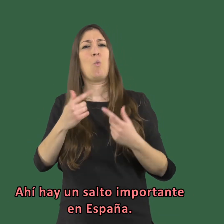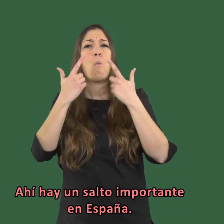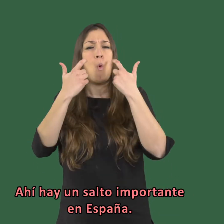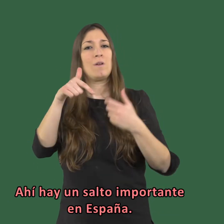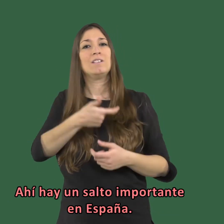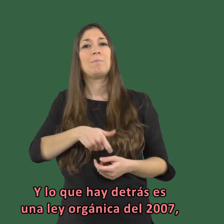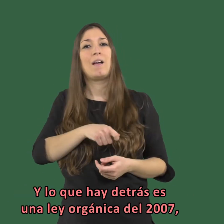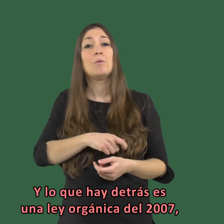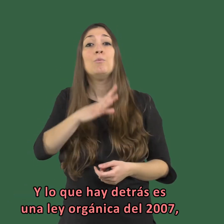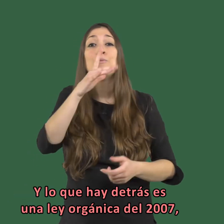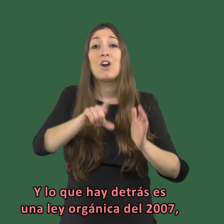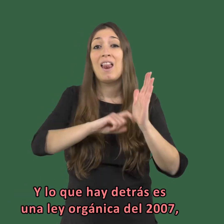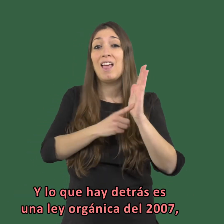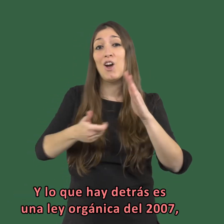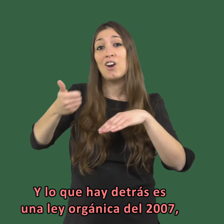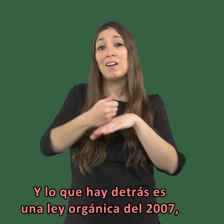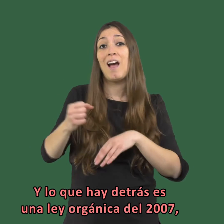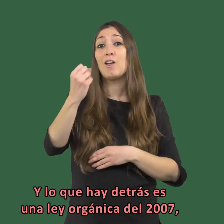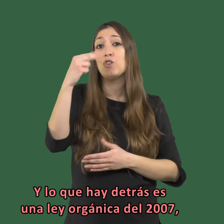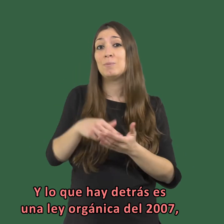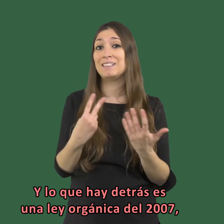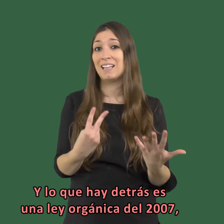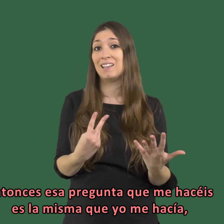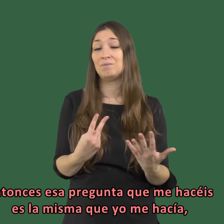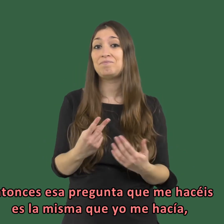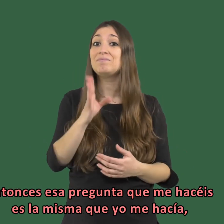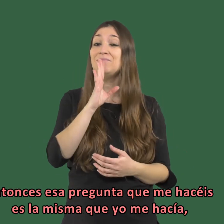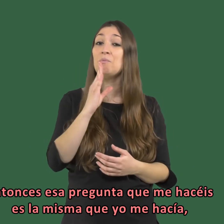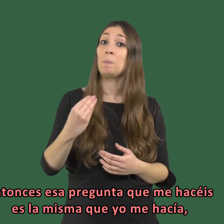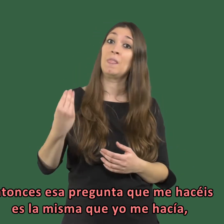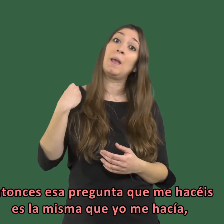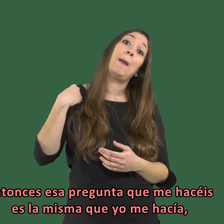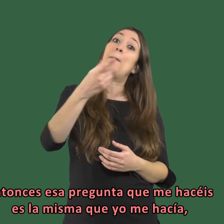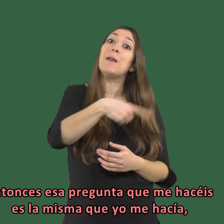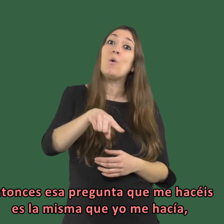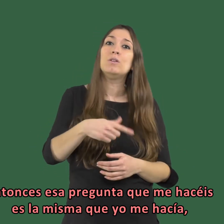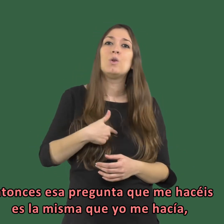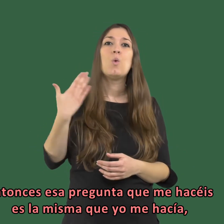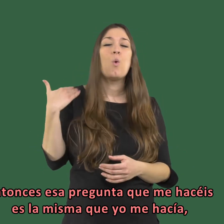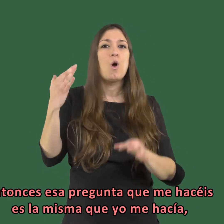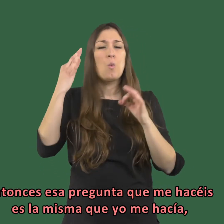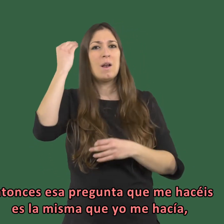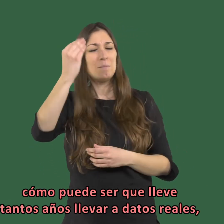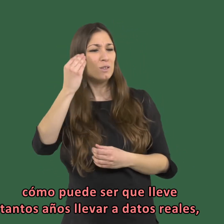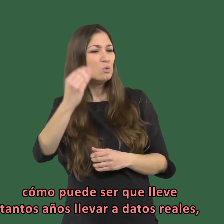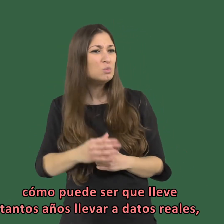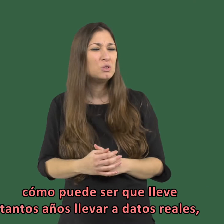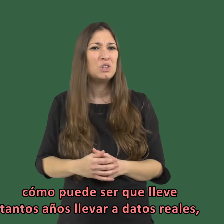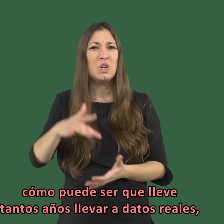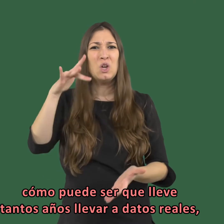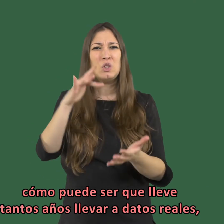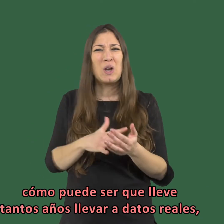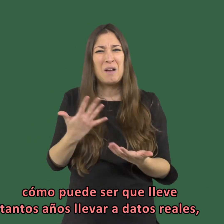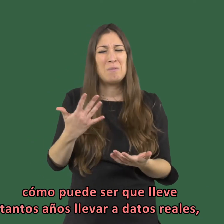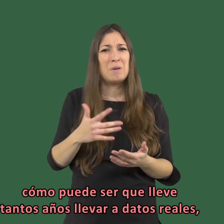en España. Y lo que hay detrás es una ley orgánica del 2007. Entonces, esa pregunta que me hacéis es la misma que yo me hacía. O sea, ¿cómo puede ser que